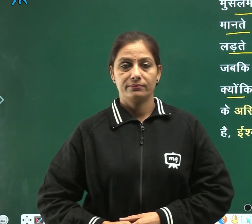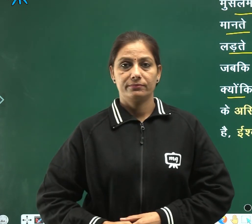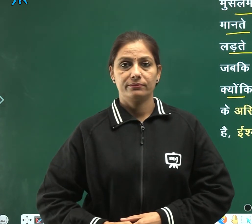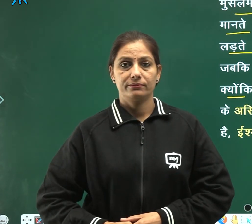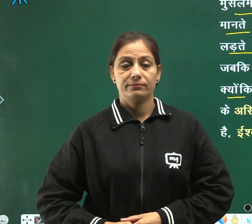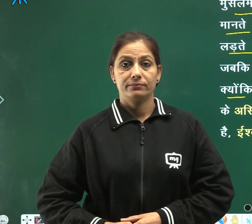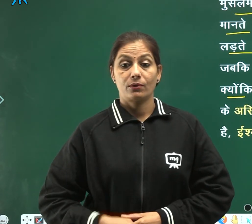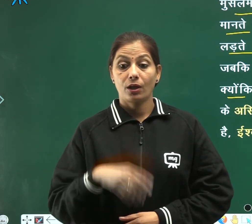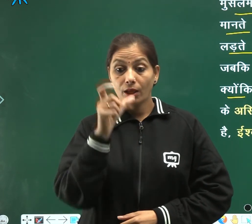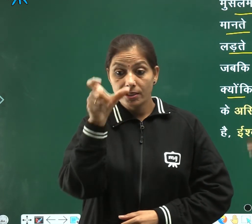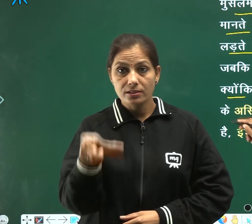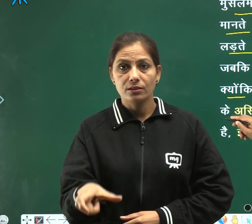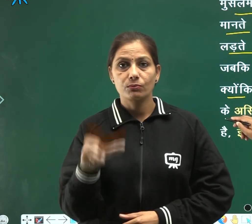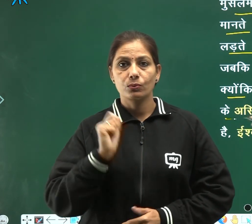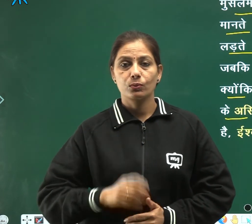अस्तित्व को